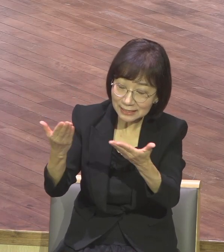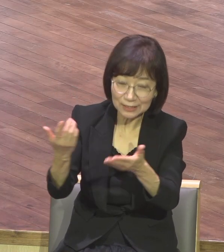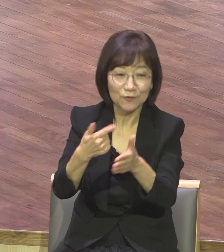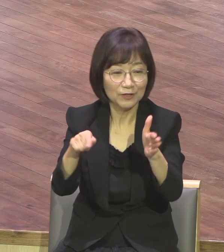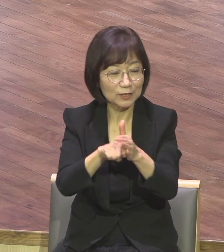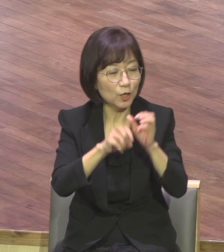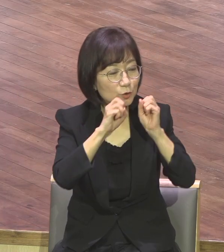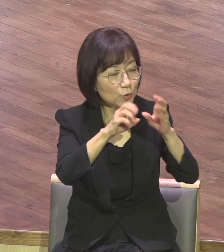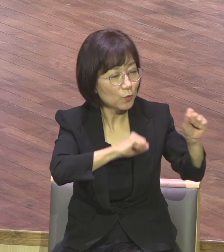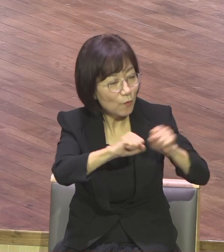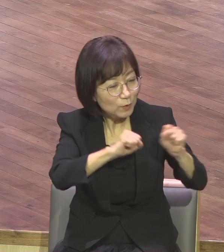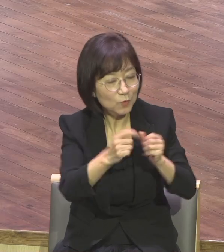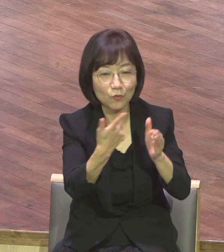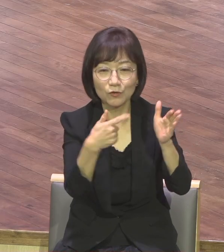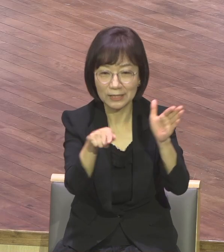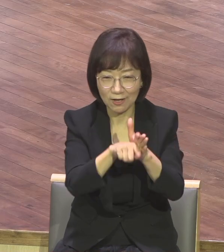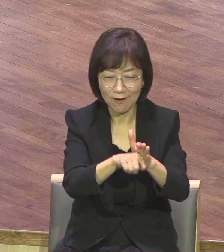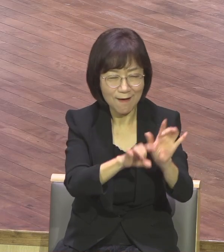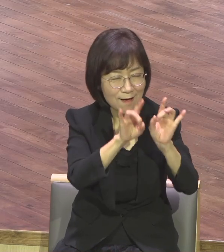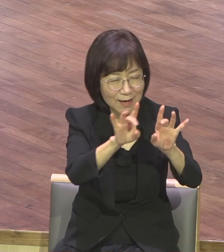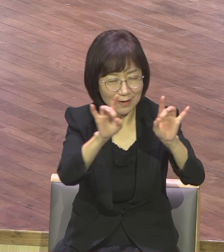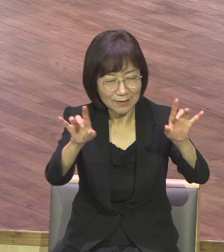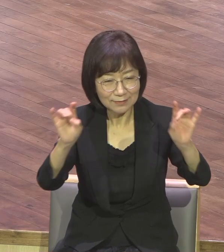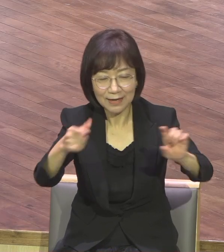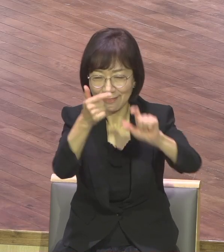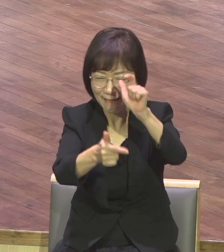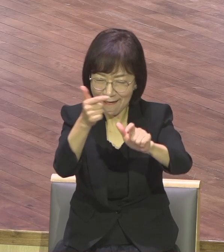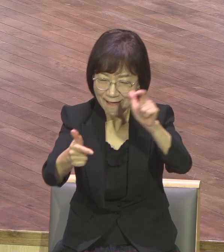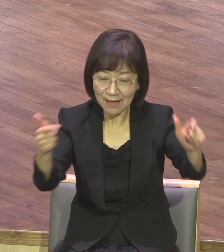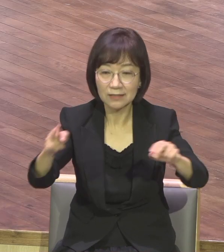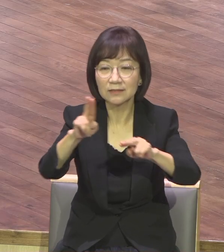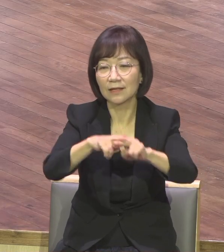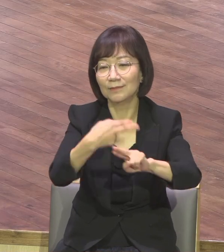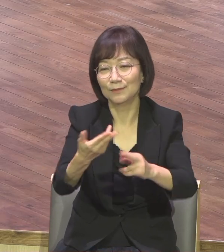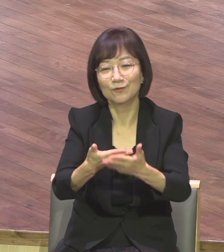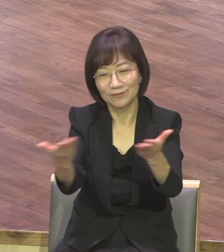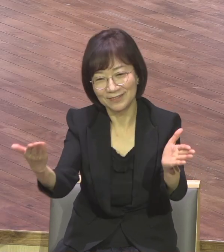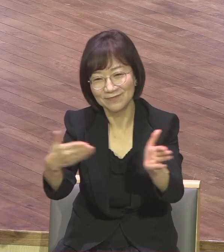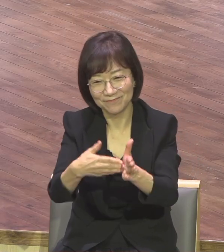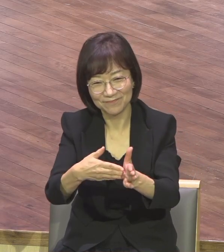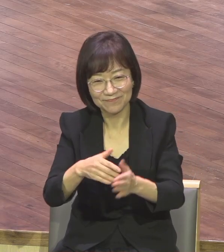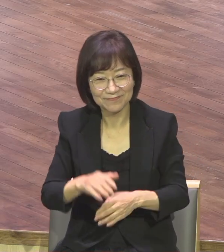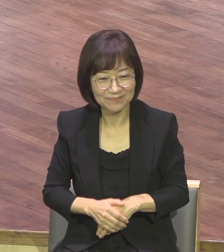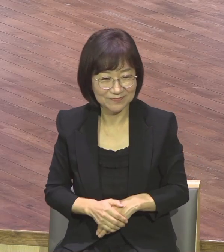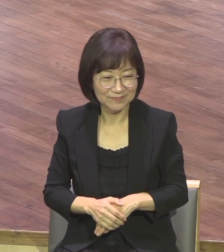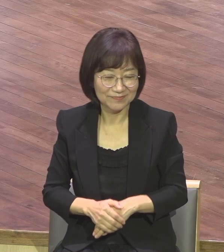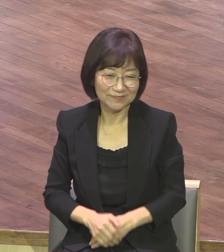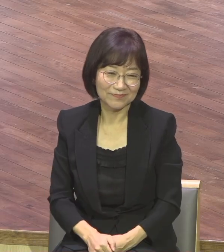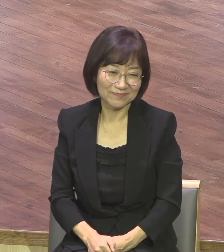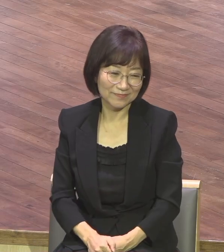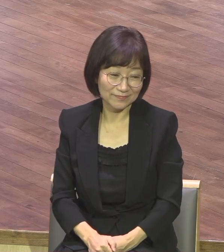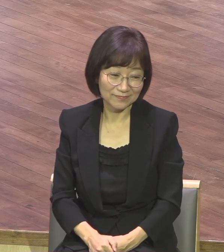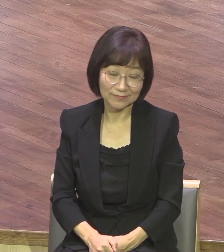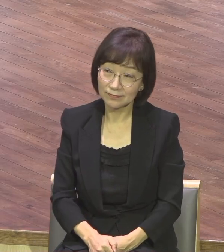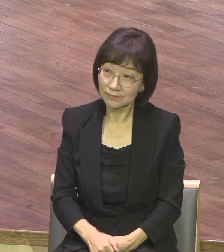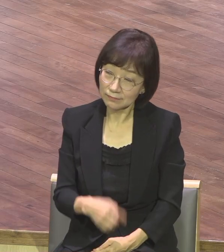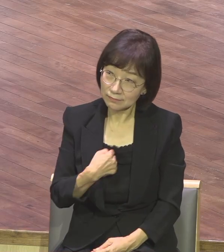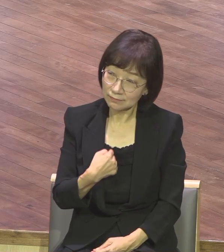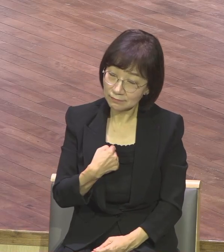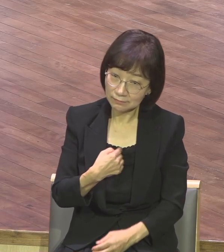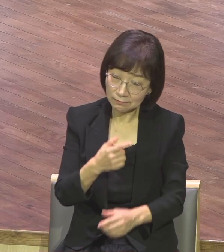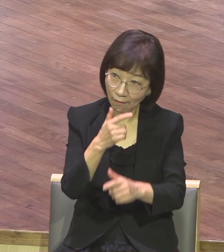다 은사를 주셨다. 그렇다면 자, 하나님께서 왜 우리에게 분량대로 다양한 은사를